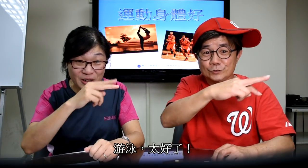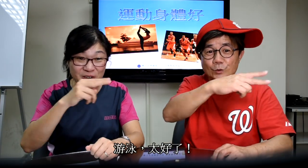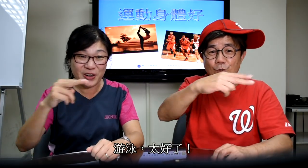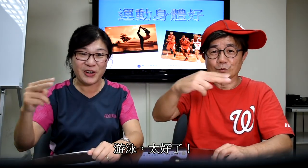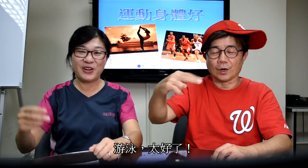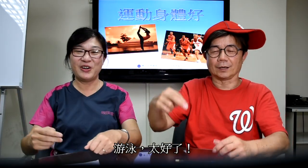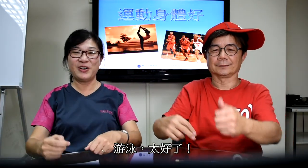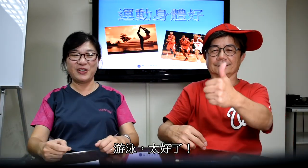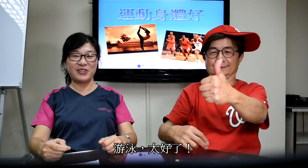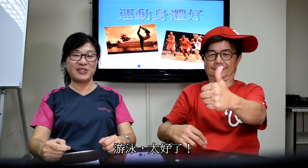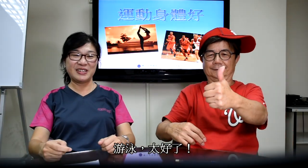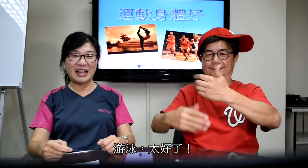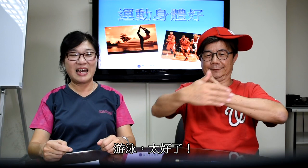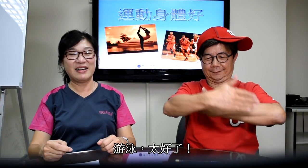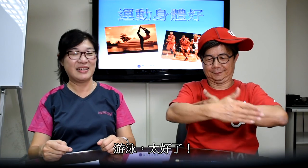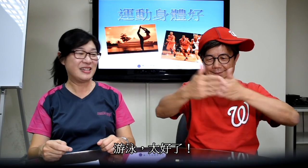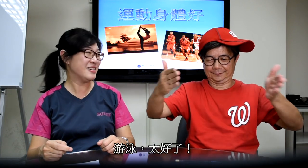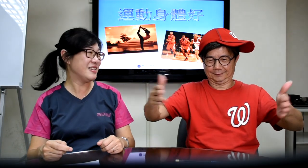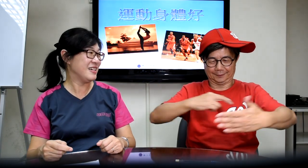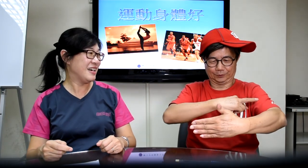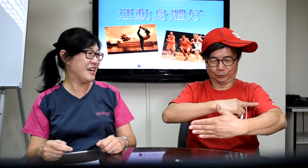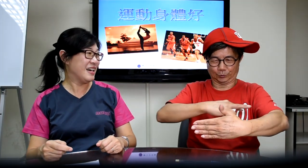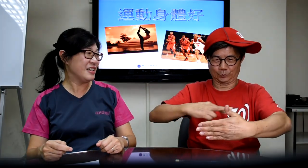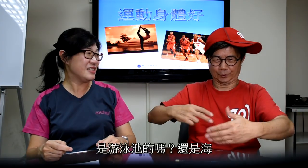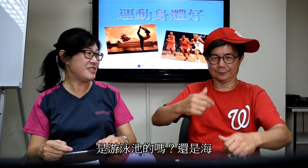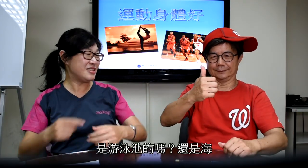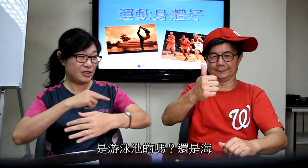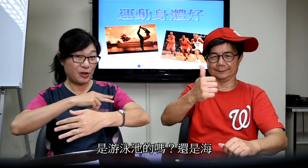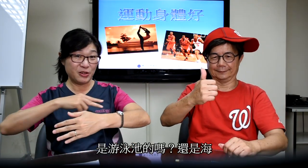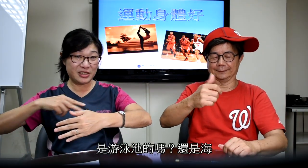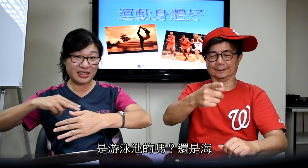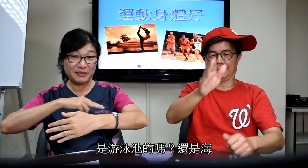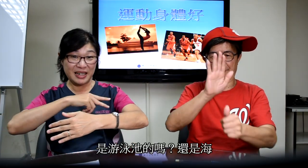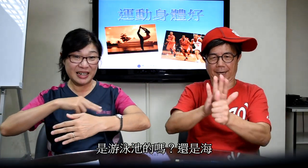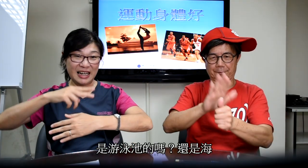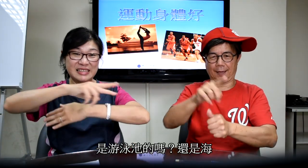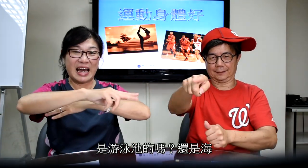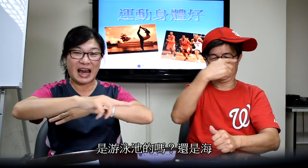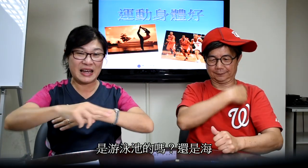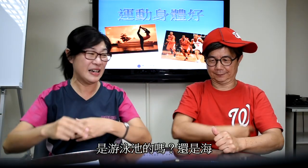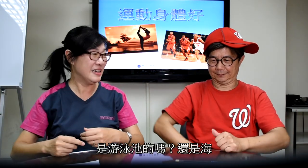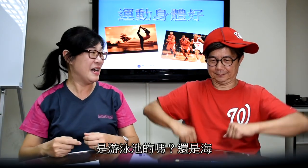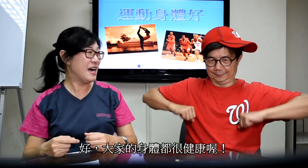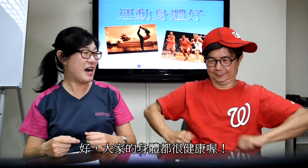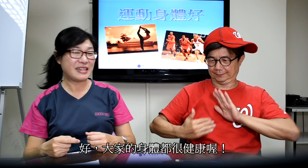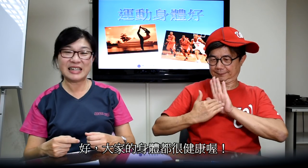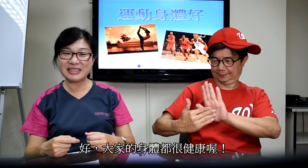游泳，太好了。是游泳池的吗？还是海？好，大家的身